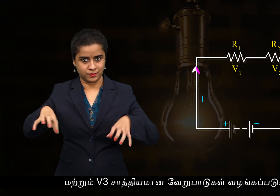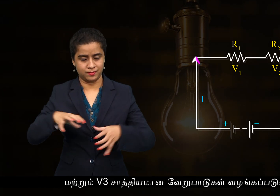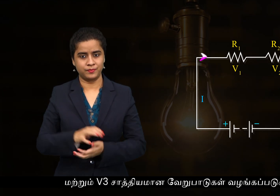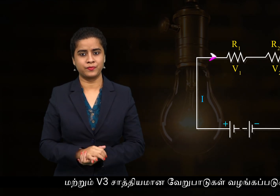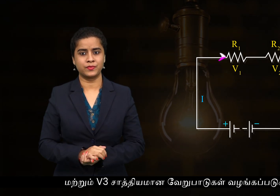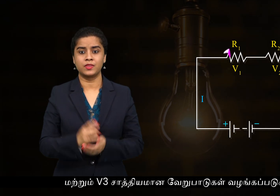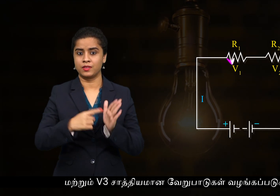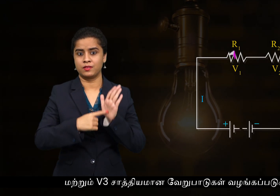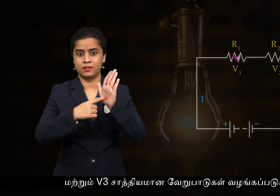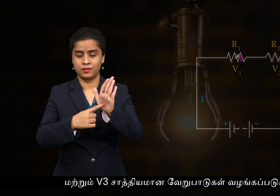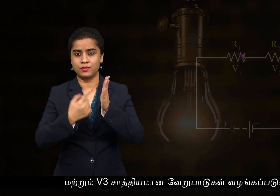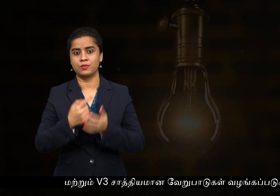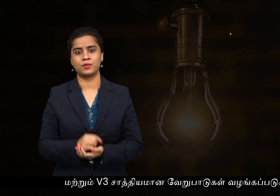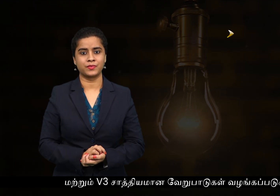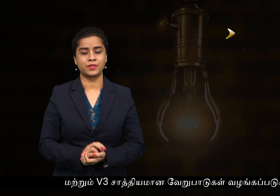வழங்கப்படுகின்றன.